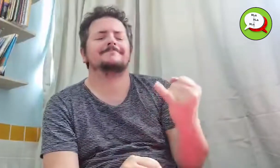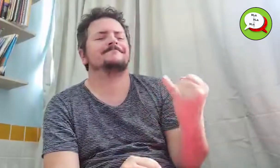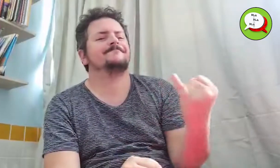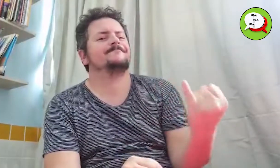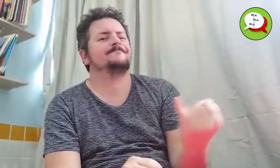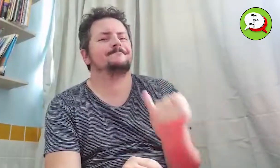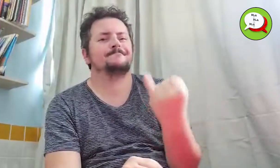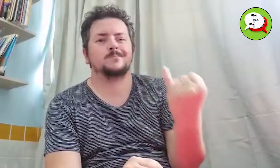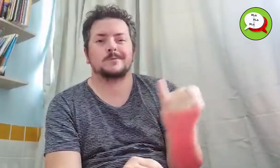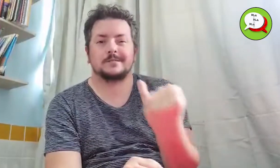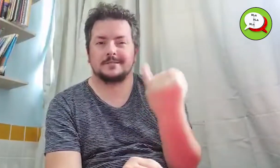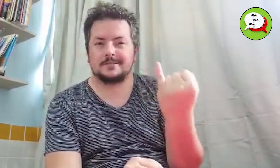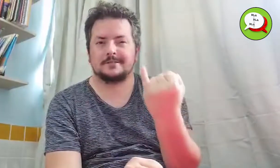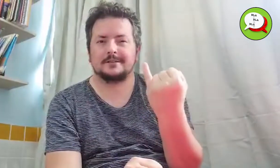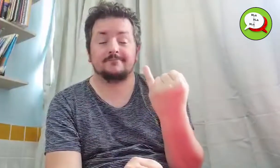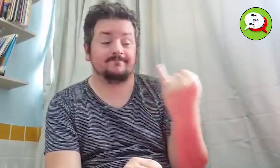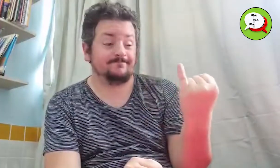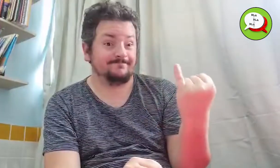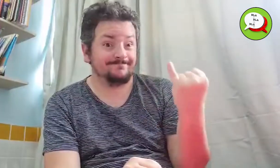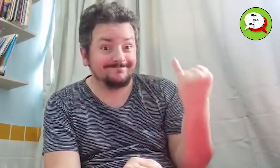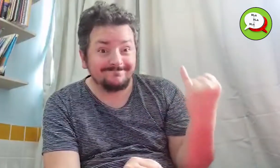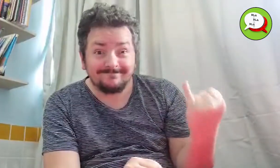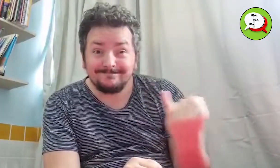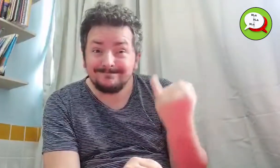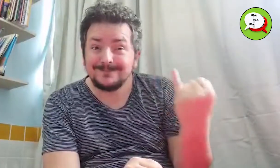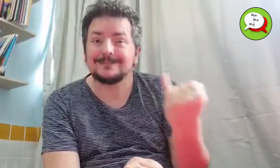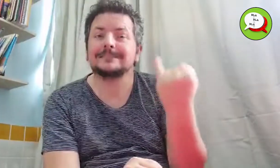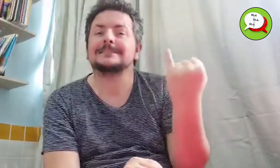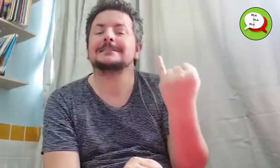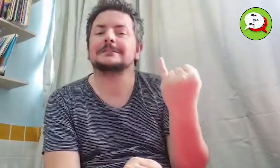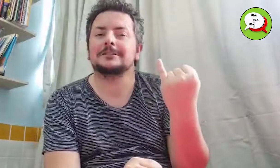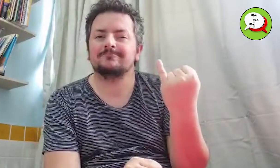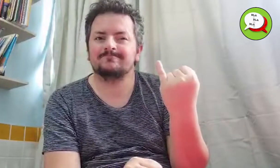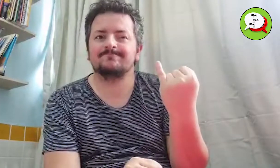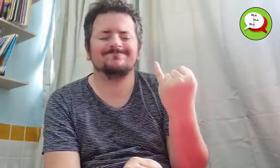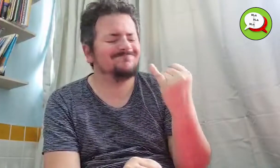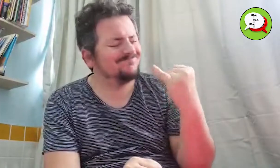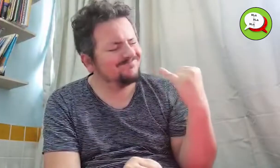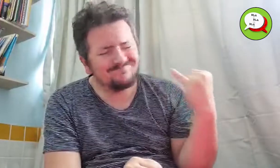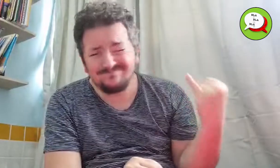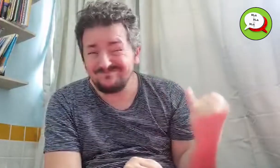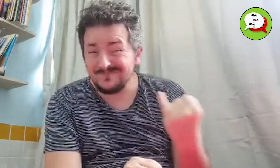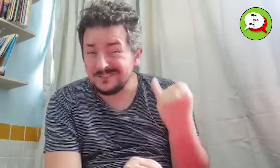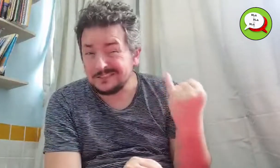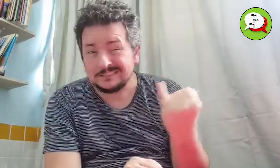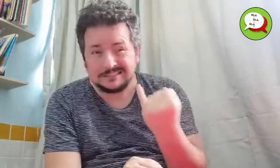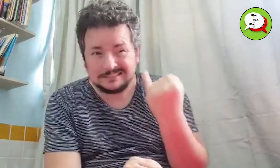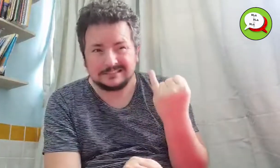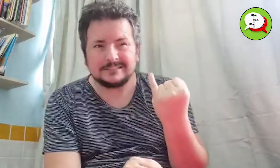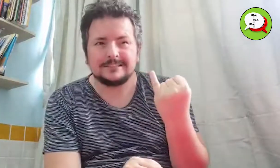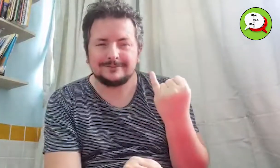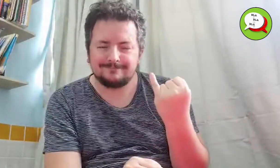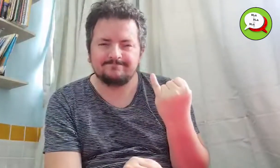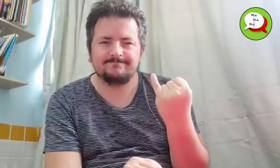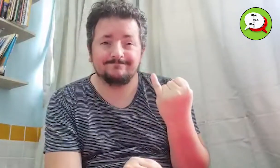segundo sinal é o sinal de importante, com a configuração de mão em I, fazendo um movimento circular